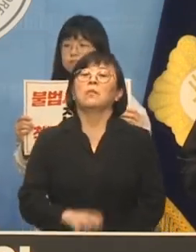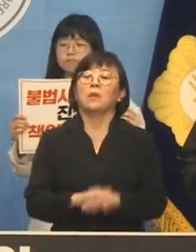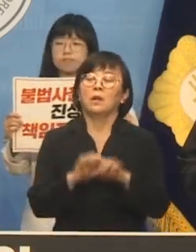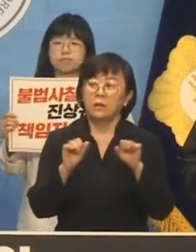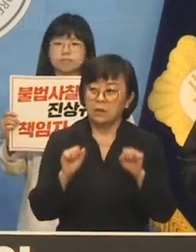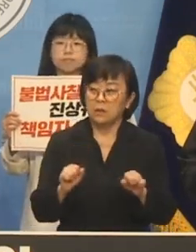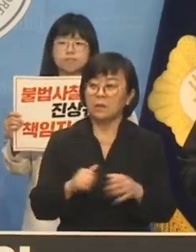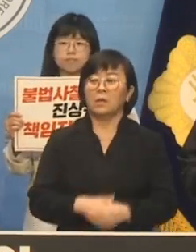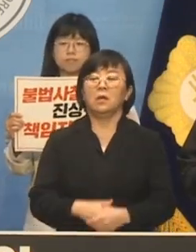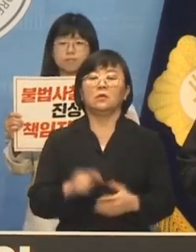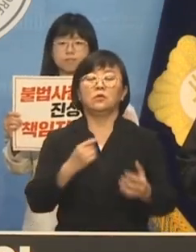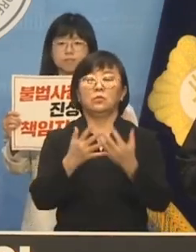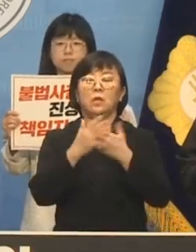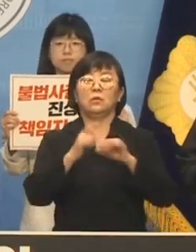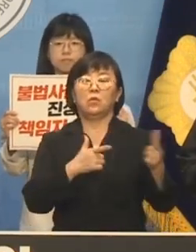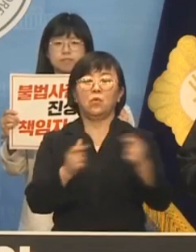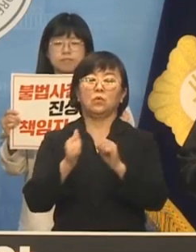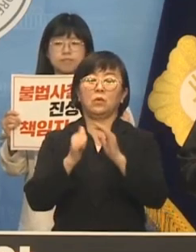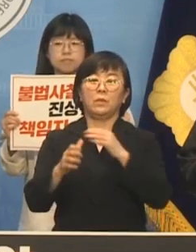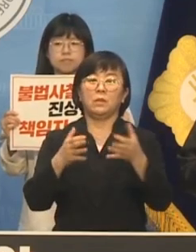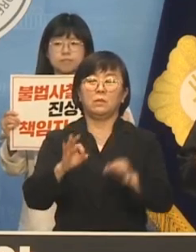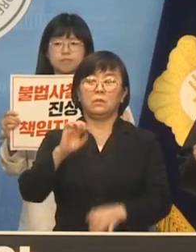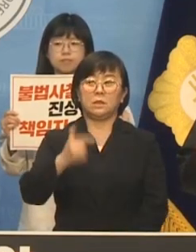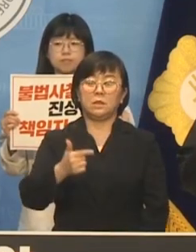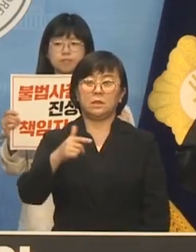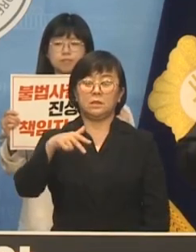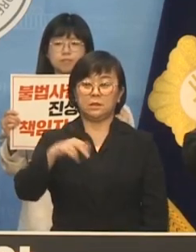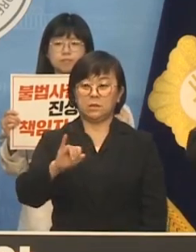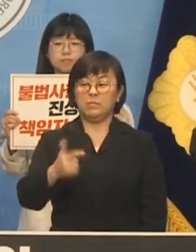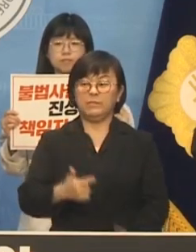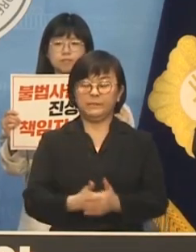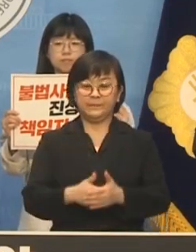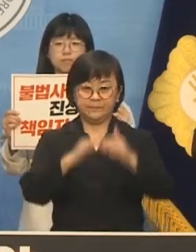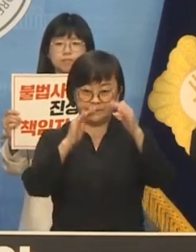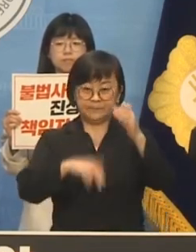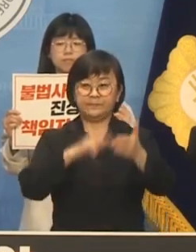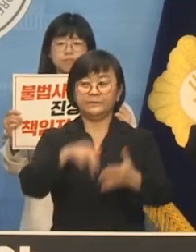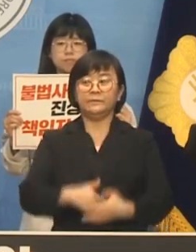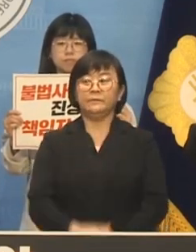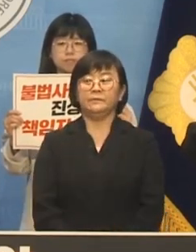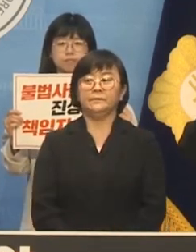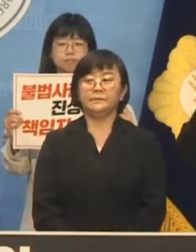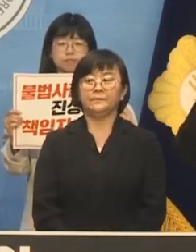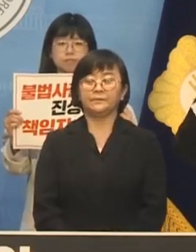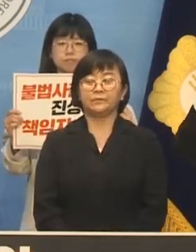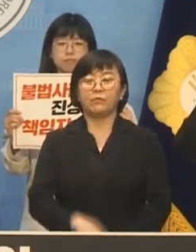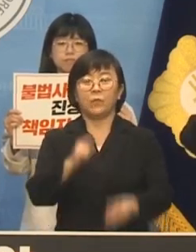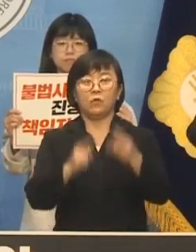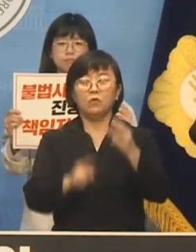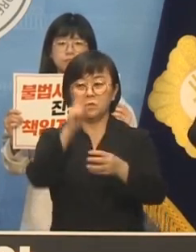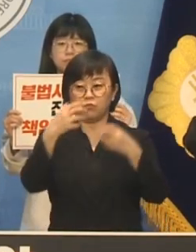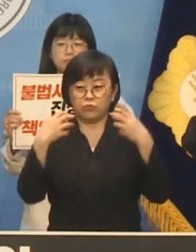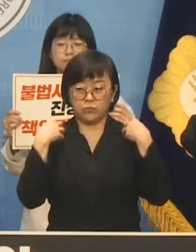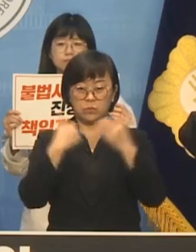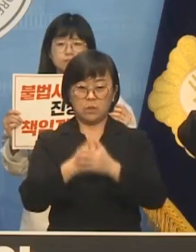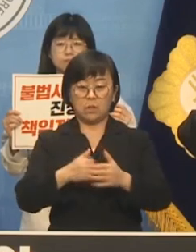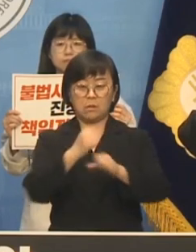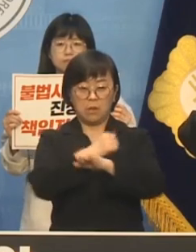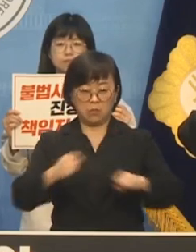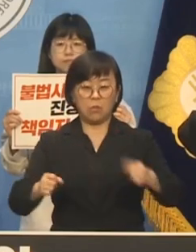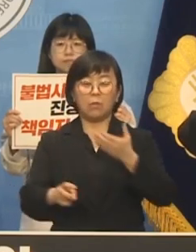안녕하세요. 촛불행동 공동대표 김은진입니다. 기자회견문 읽겠습니다. 윤석열 정권의